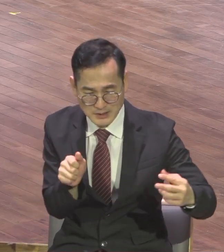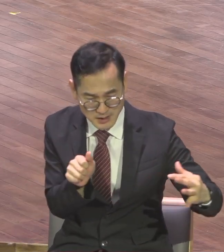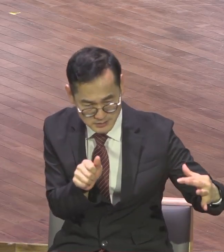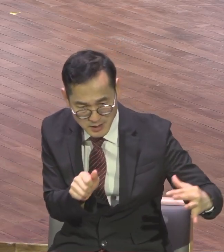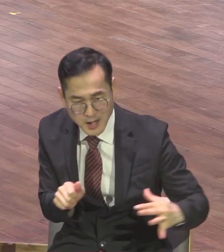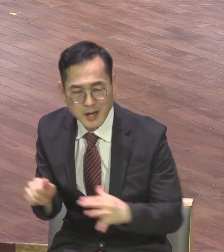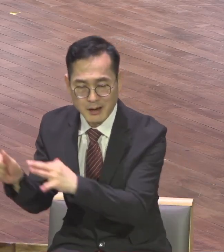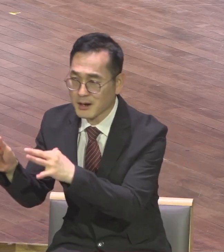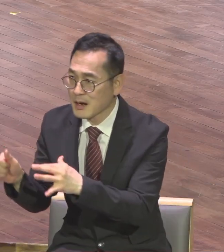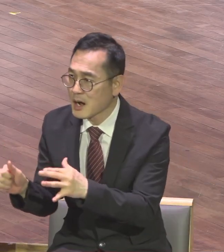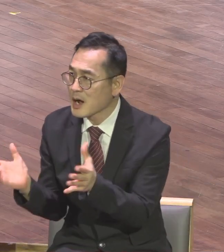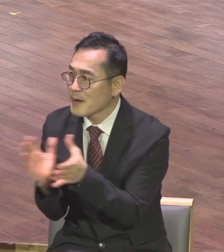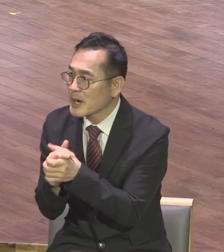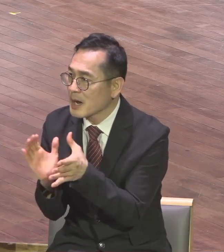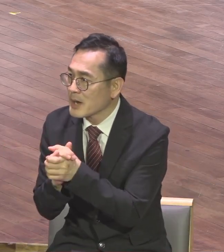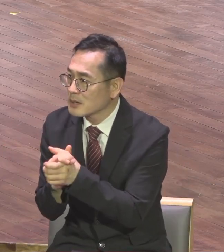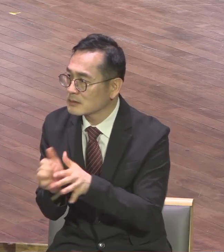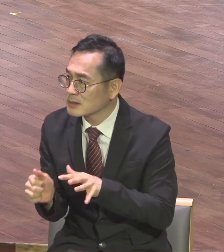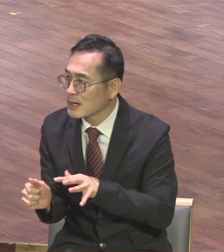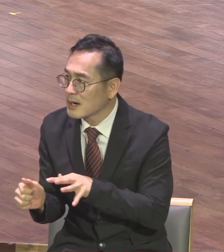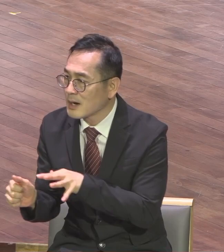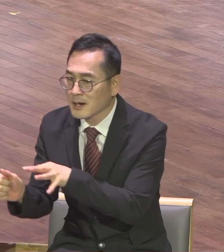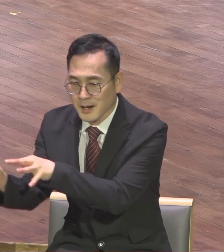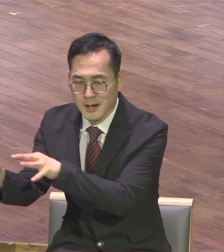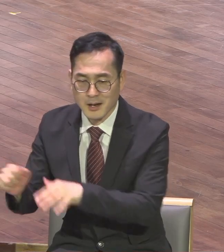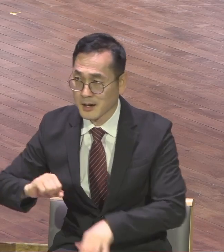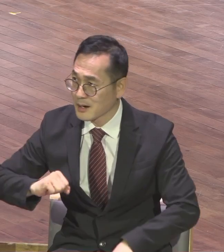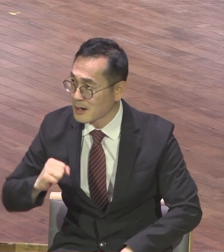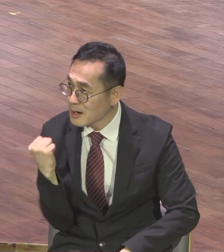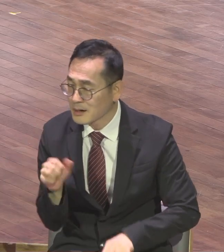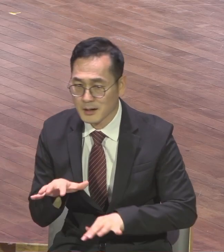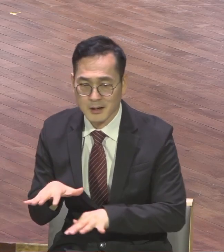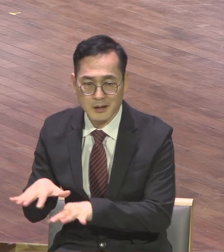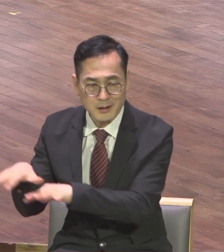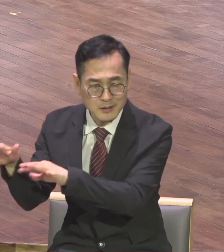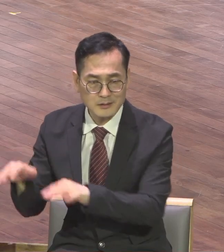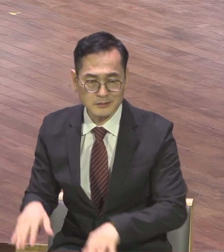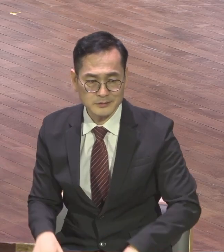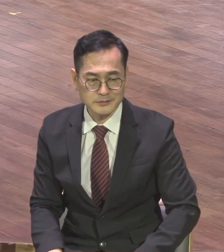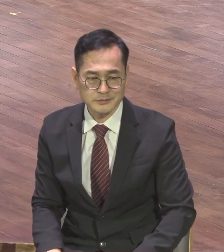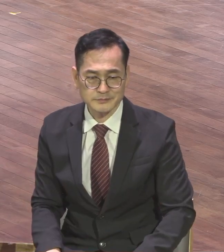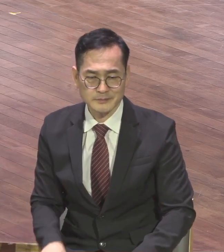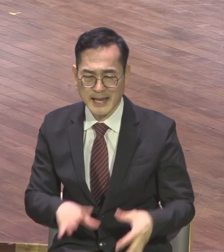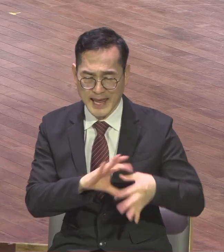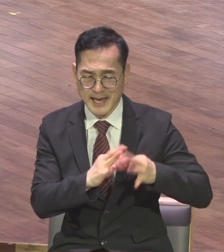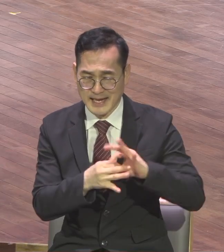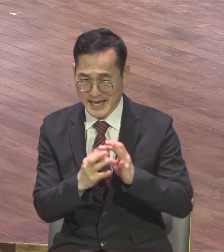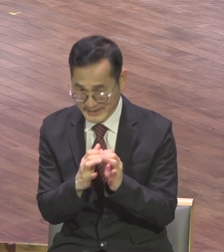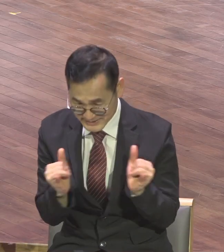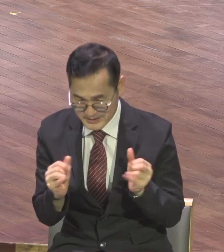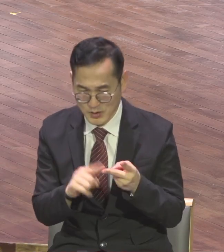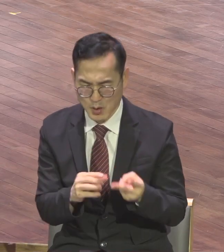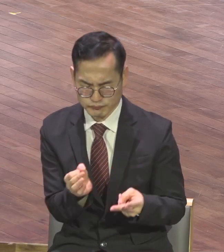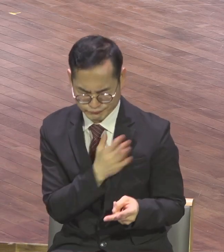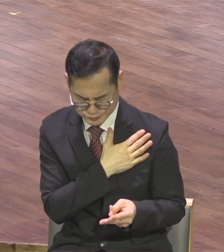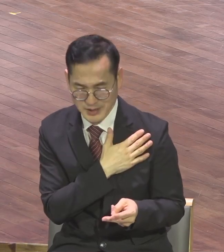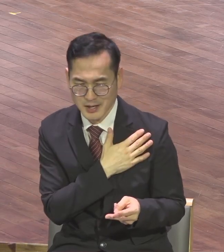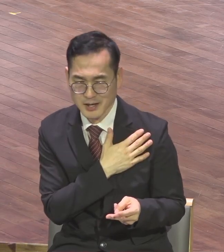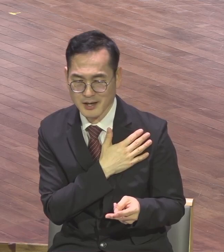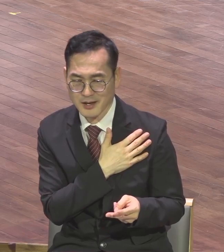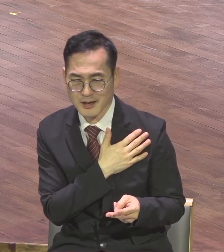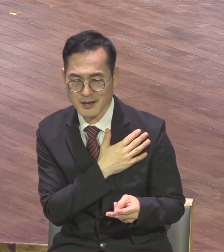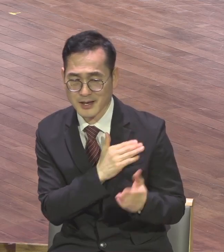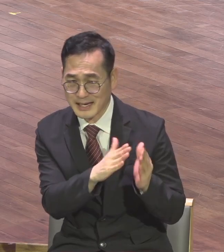바울이 집중적으로 메시지를 전하니까 이 경건한 헬라인의 큰 무리와 적지 않는 기부인들이 복음을